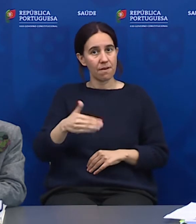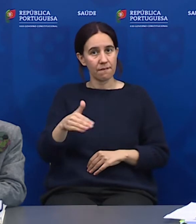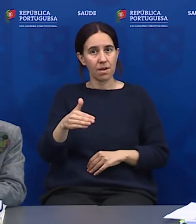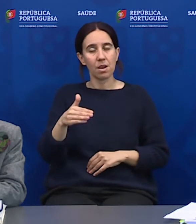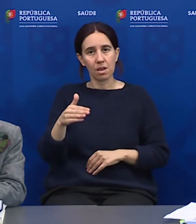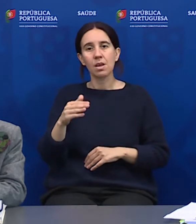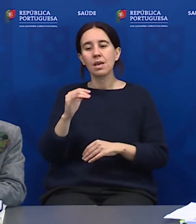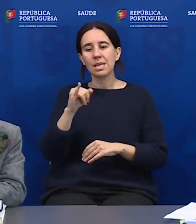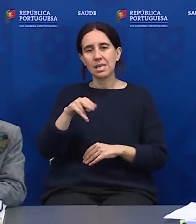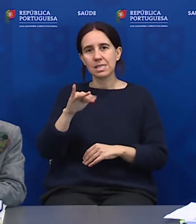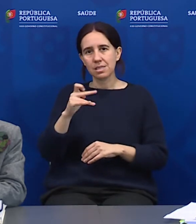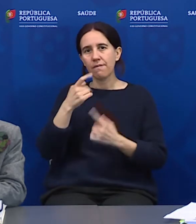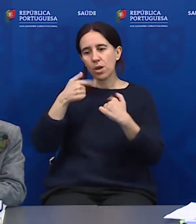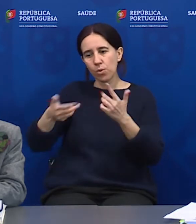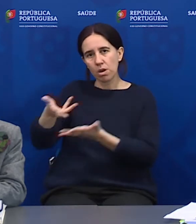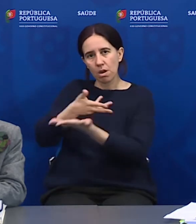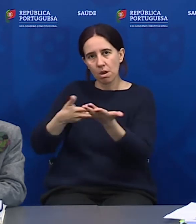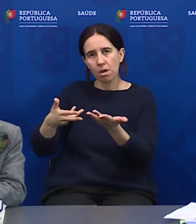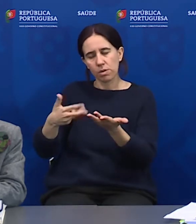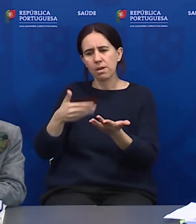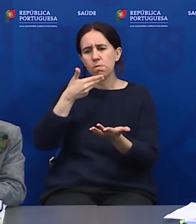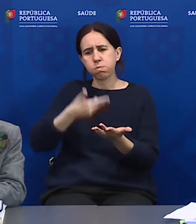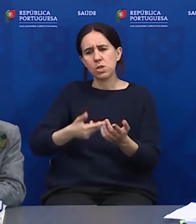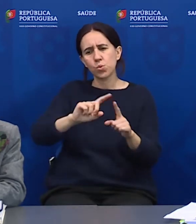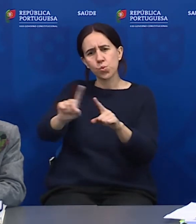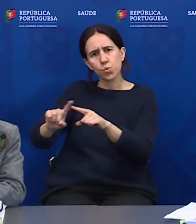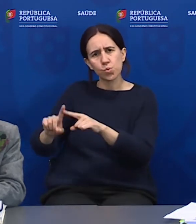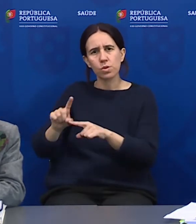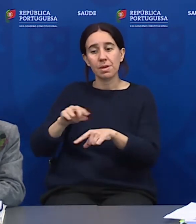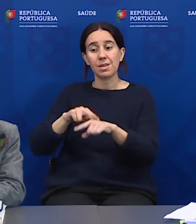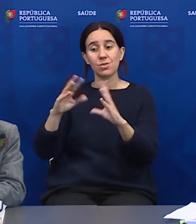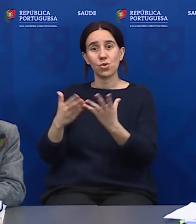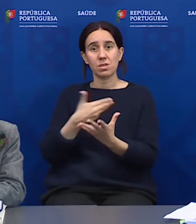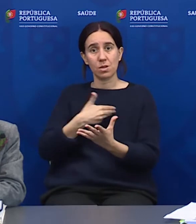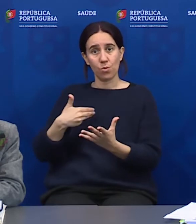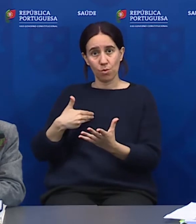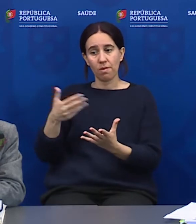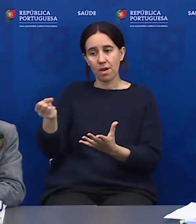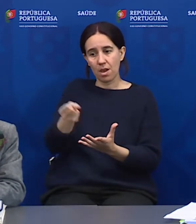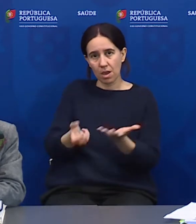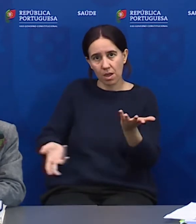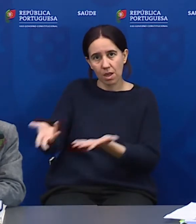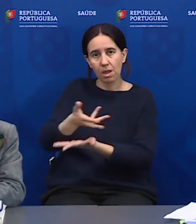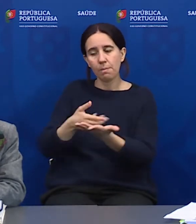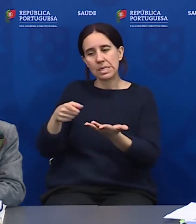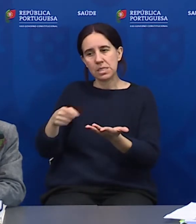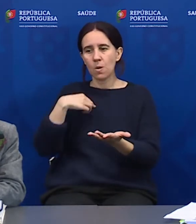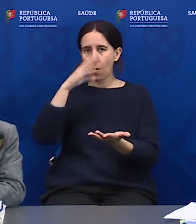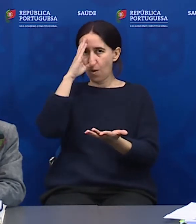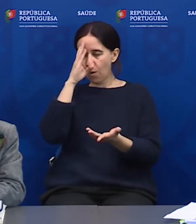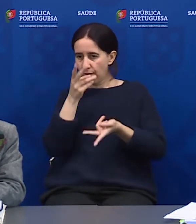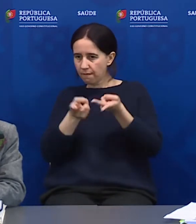o INSA com um conjunto de peritos e da Direção-Geral de Saúde para também começarmos a fazer